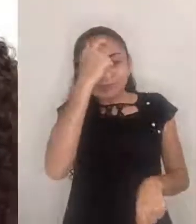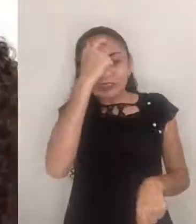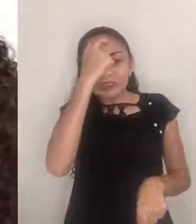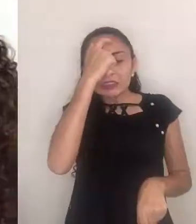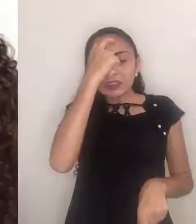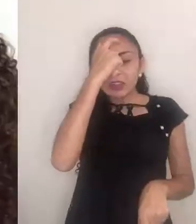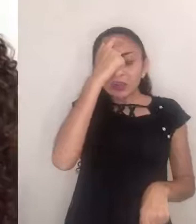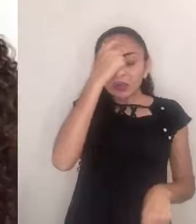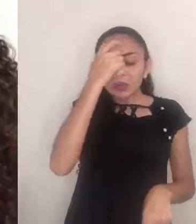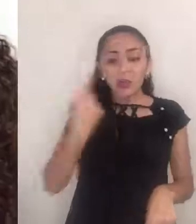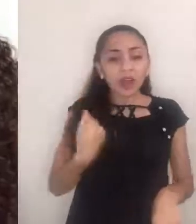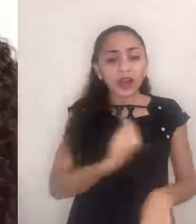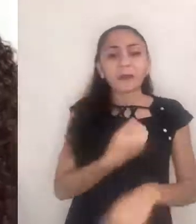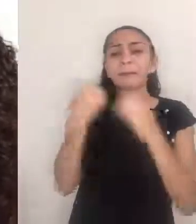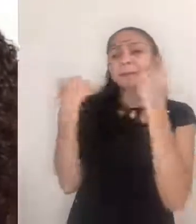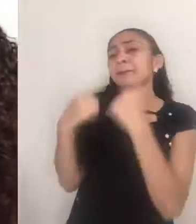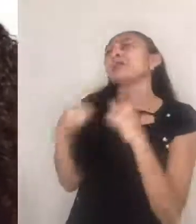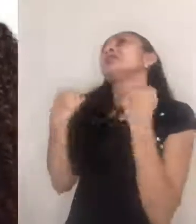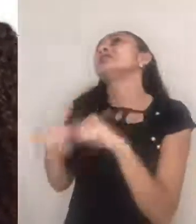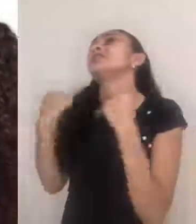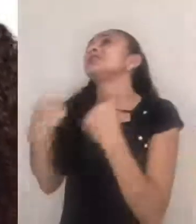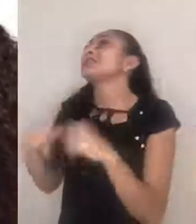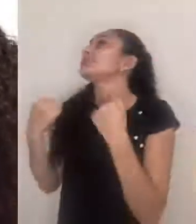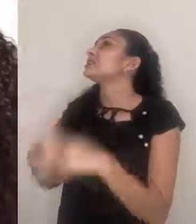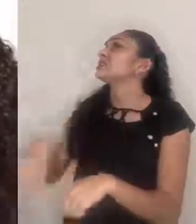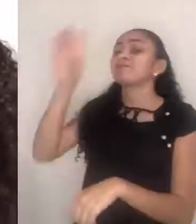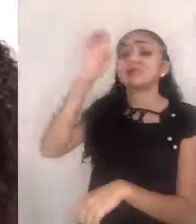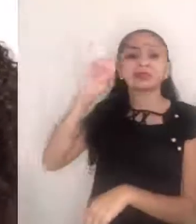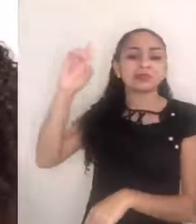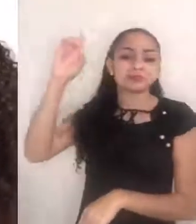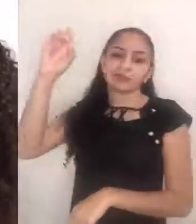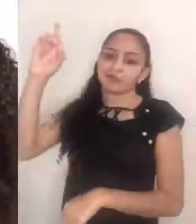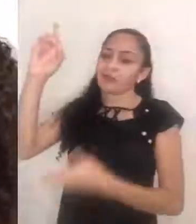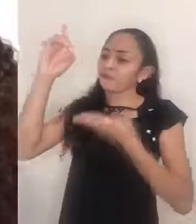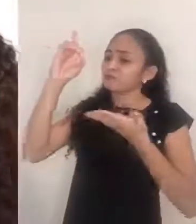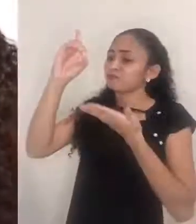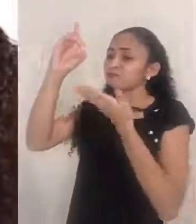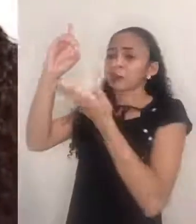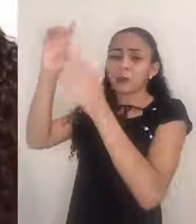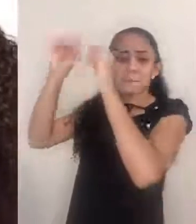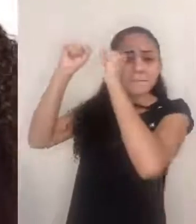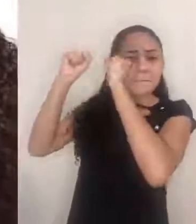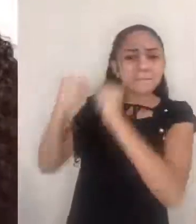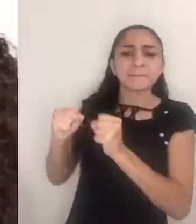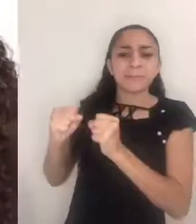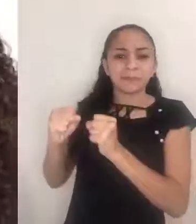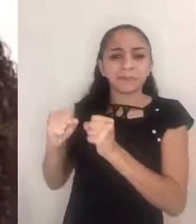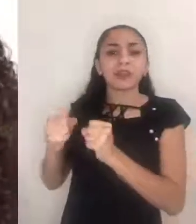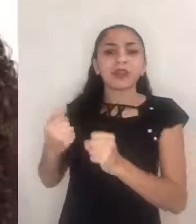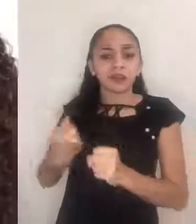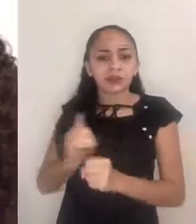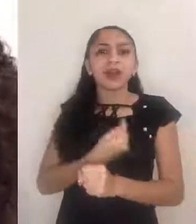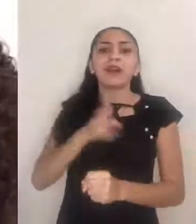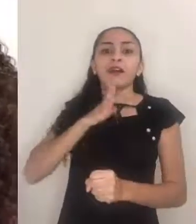quão grande é o nosso Deus e o quanto nós somos pó, de quanto dependentes nós somos do nosso